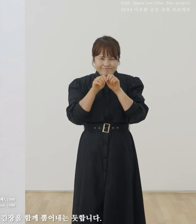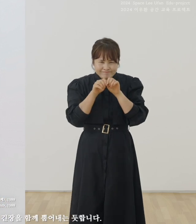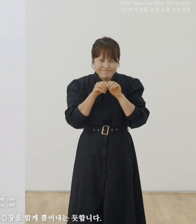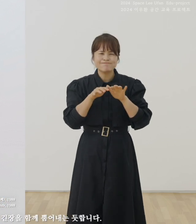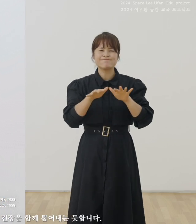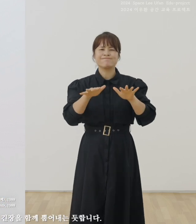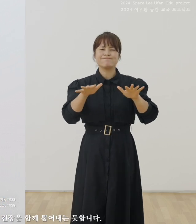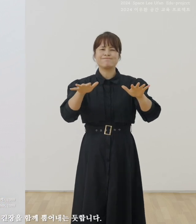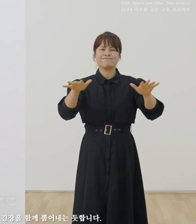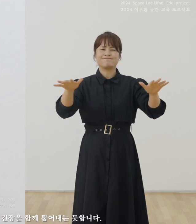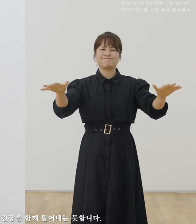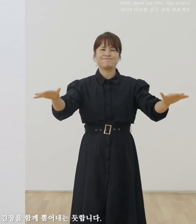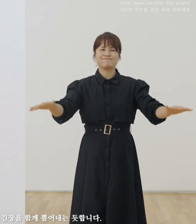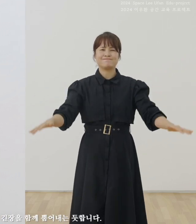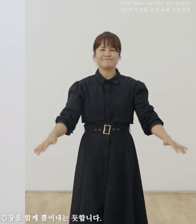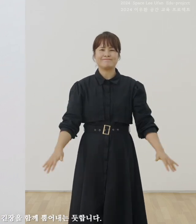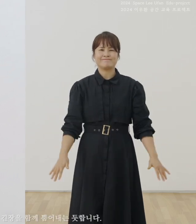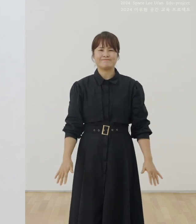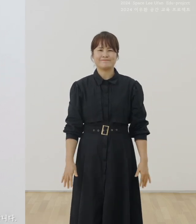함께 뿜어내는 듯합니다.